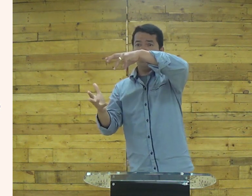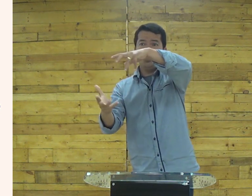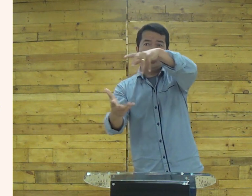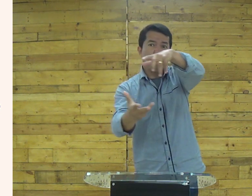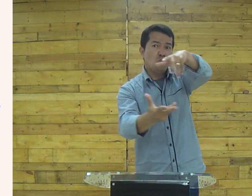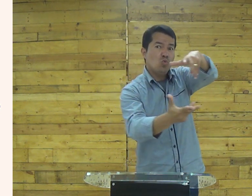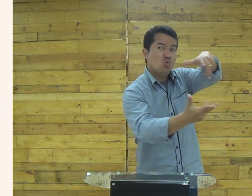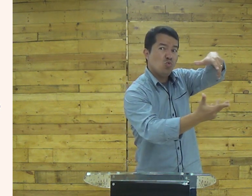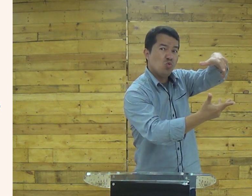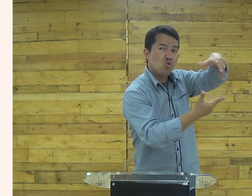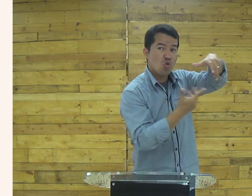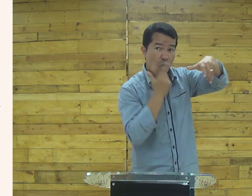pelo mundo.